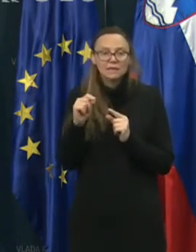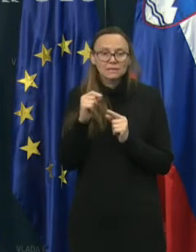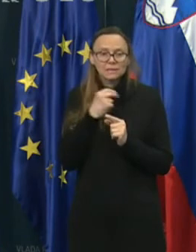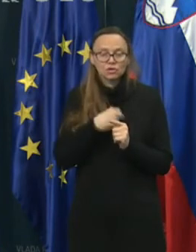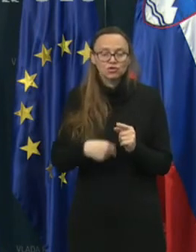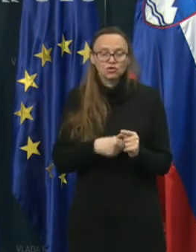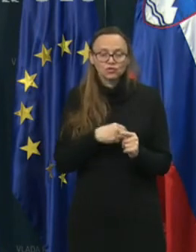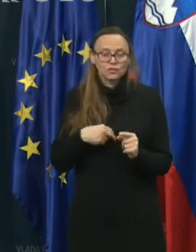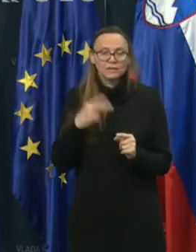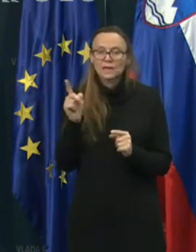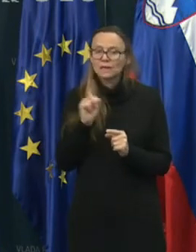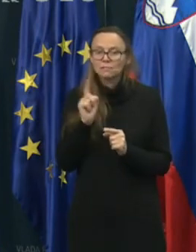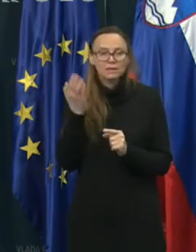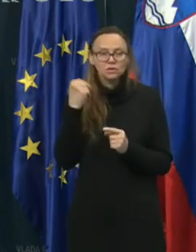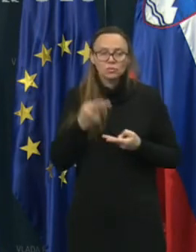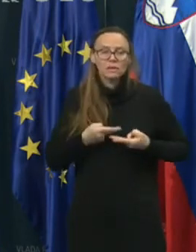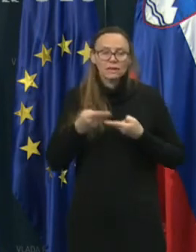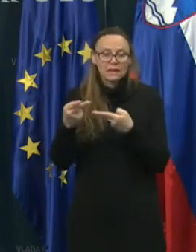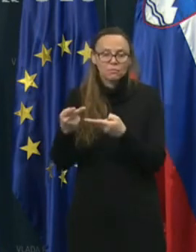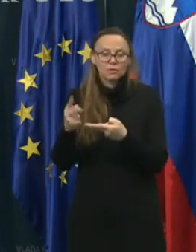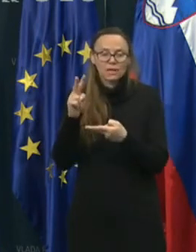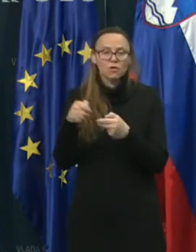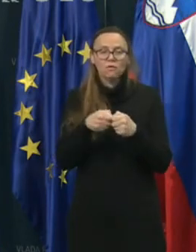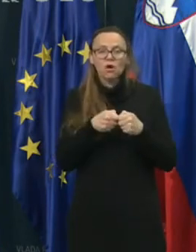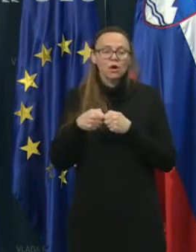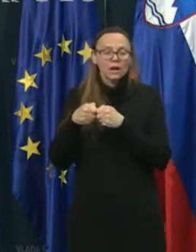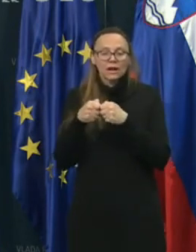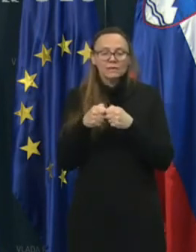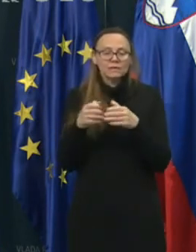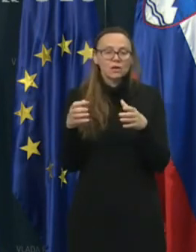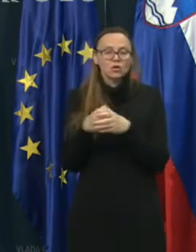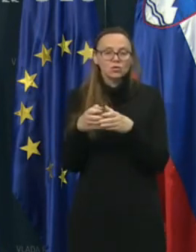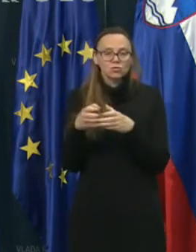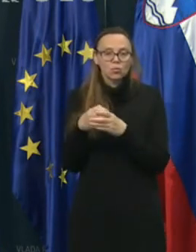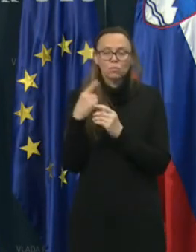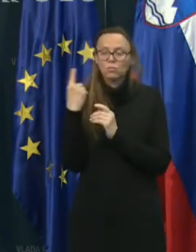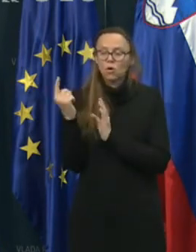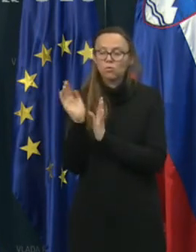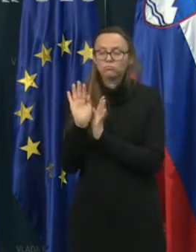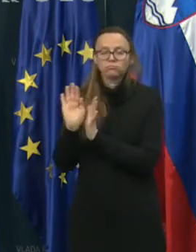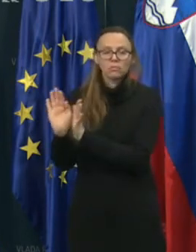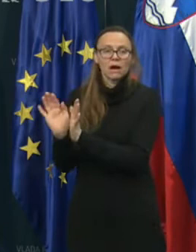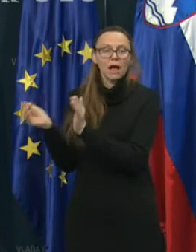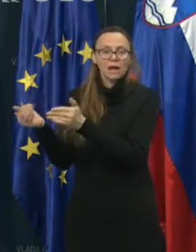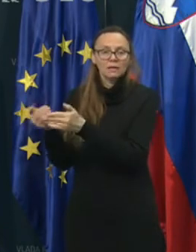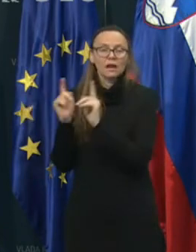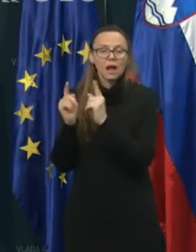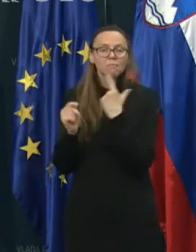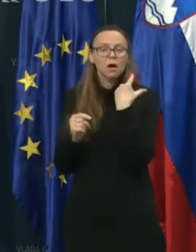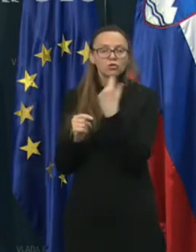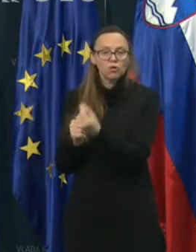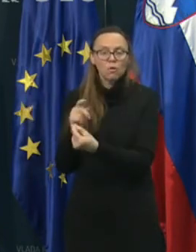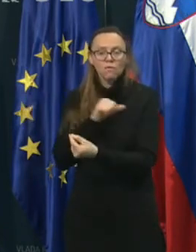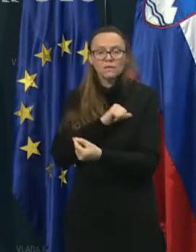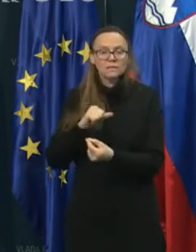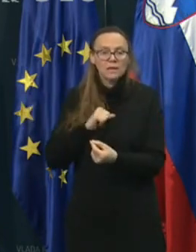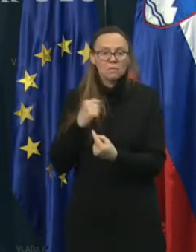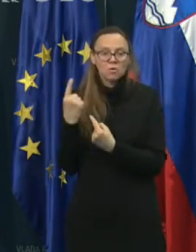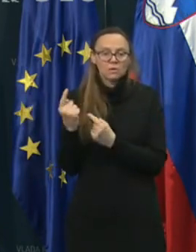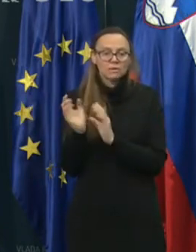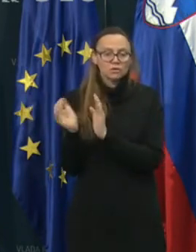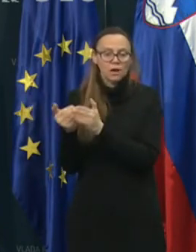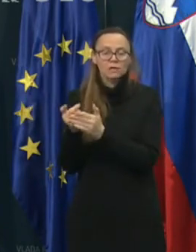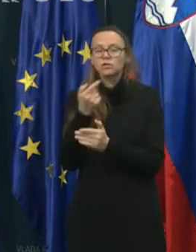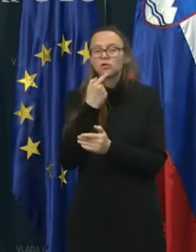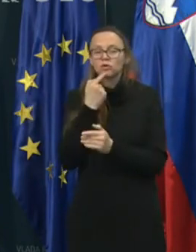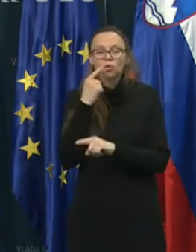bili napoteni v organizirano skupno karanteno, ampak domov v samoizolacijo. Kdo torej odloča o